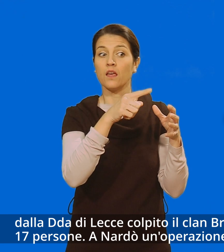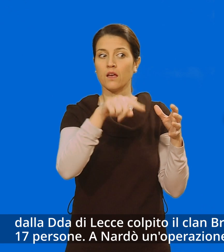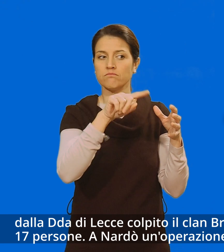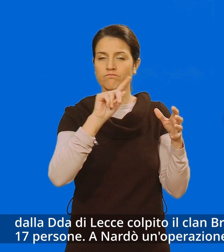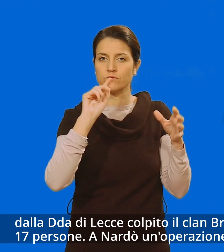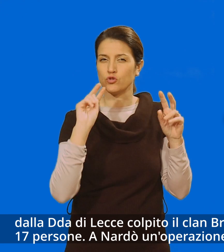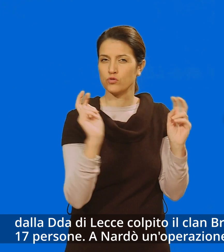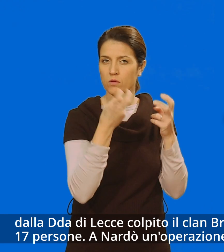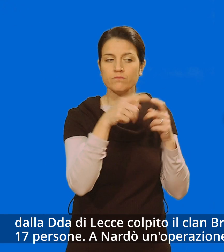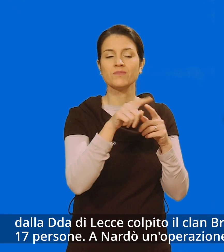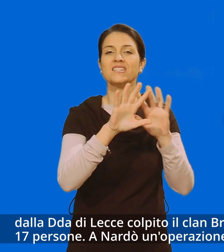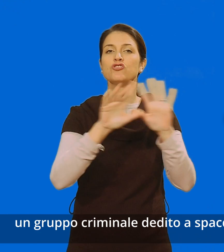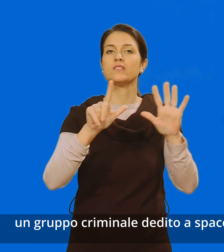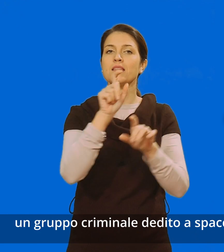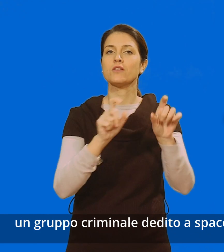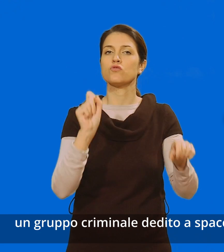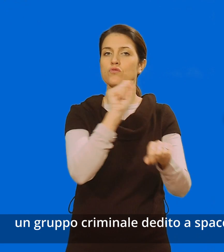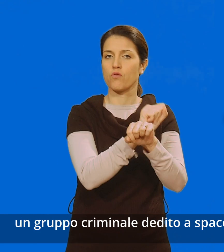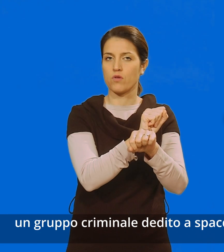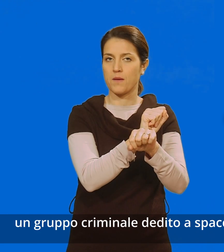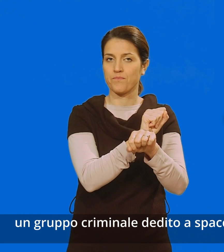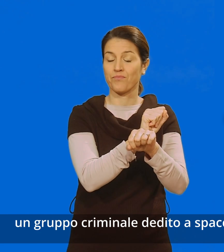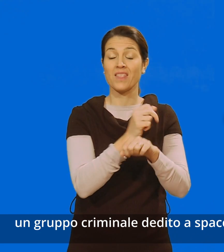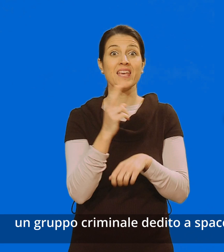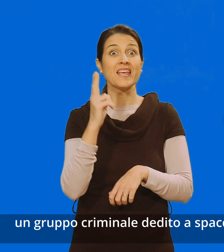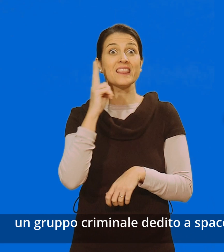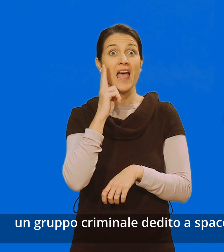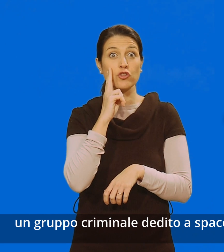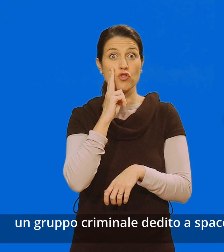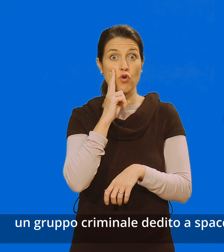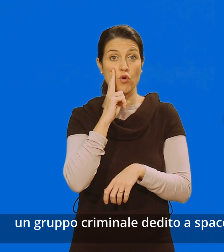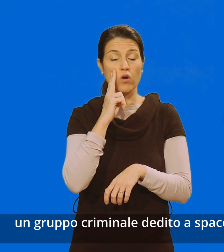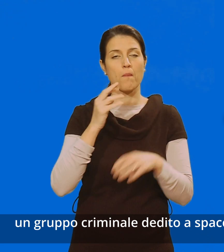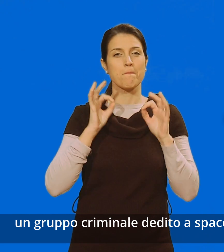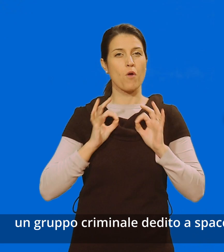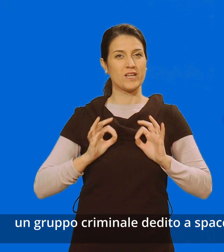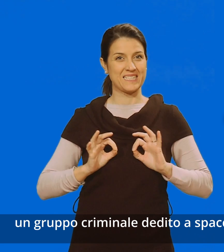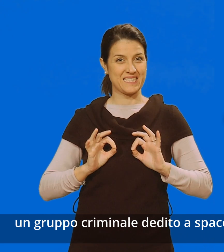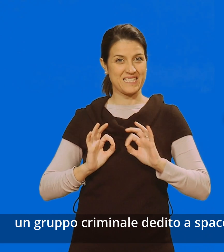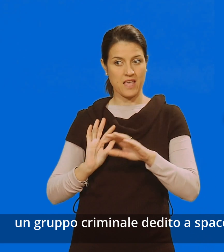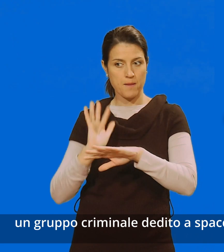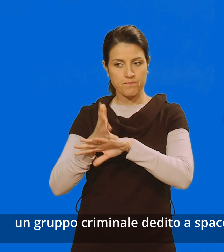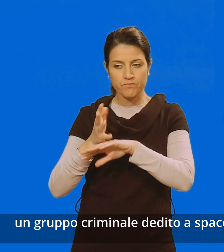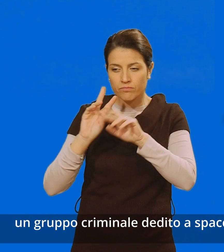persone a nardò un'operazione della polizia ha sgominato un gruppo criminale dedito a